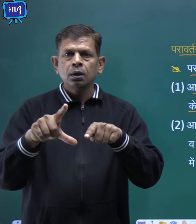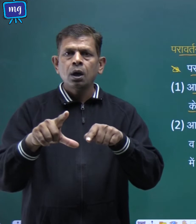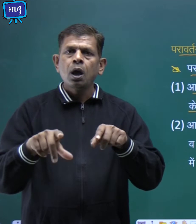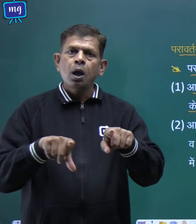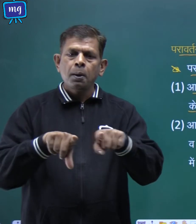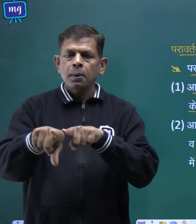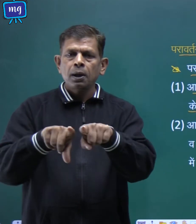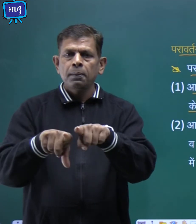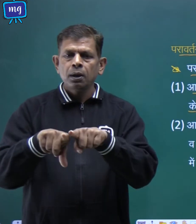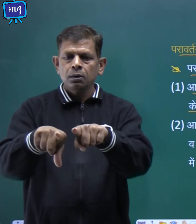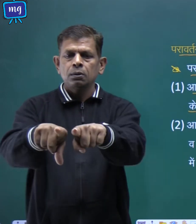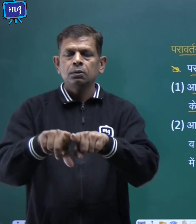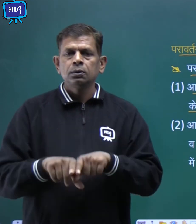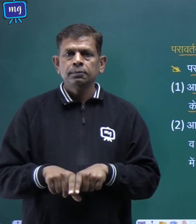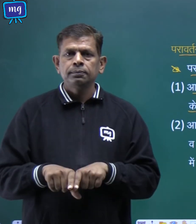बराबर होता है।